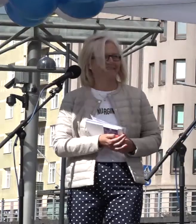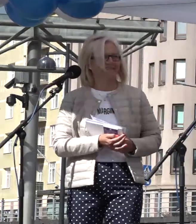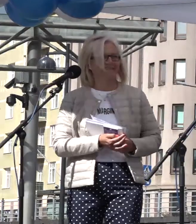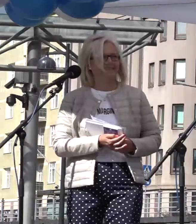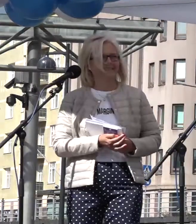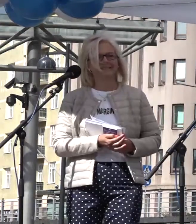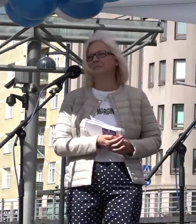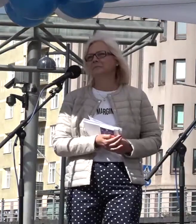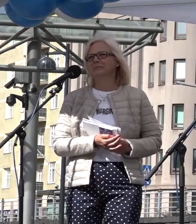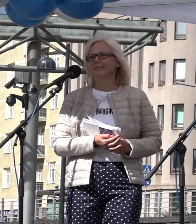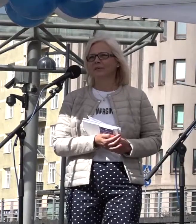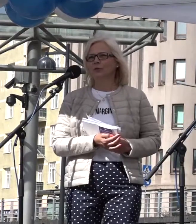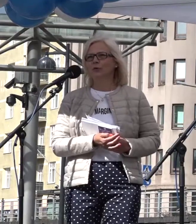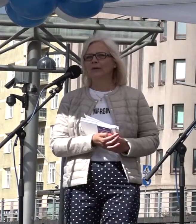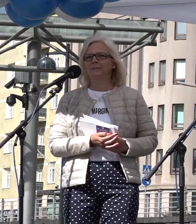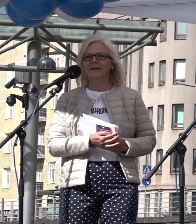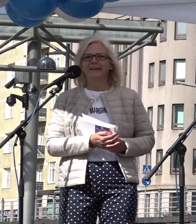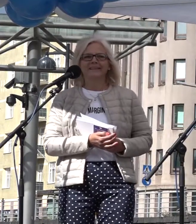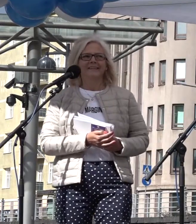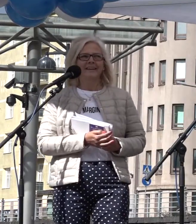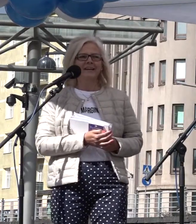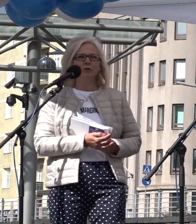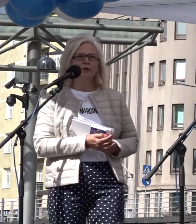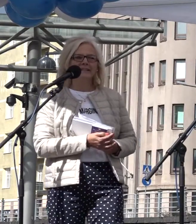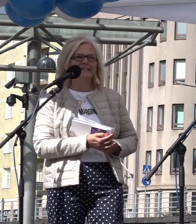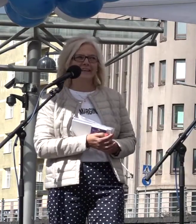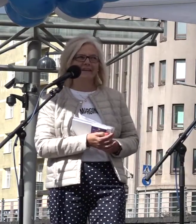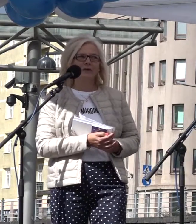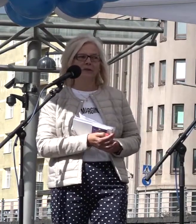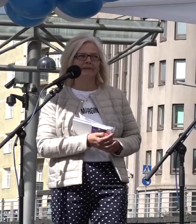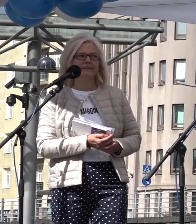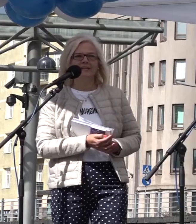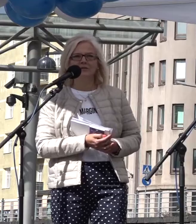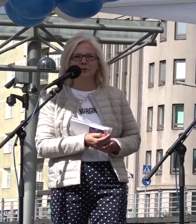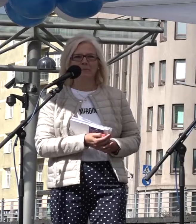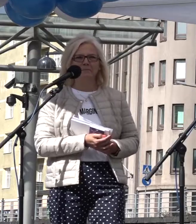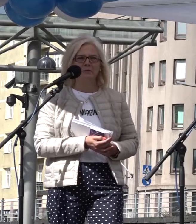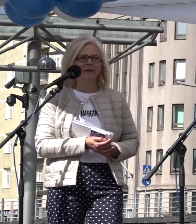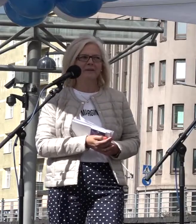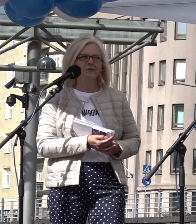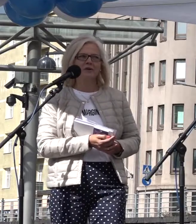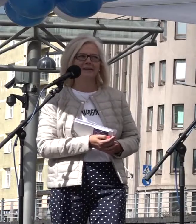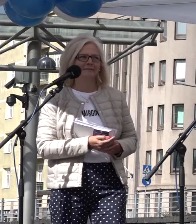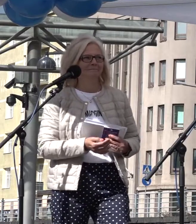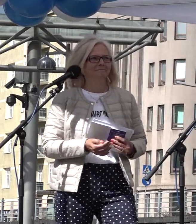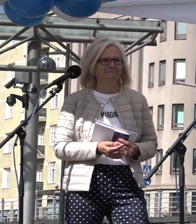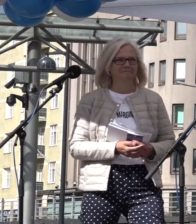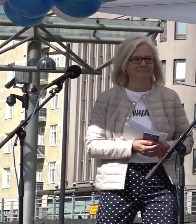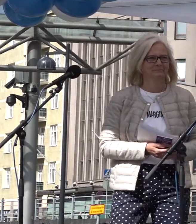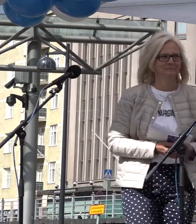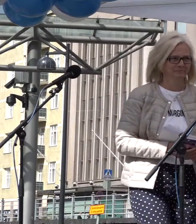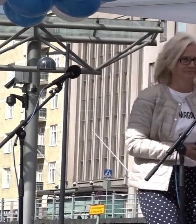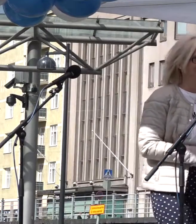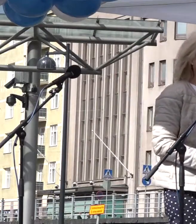muuttua oikeasti, eikö niin? Kyllä. Näin on. Eli yhdessä tehdään yhdenvertainen Suomi. Hyvä, kiitos Kalle.